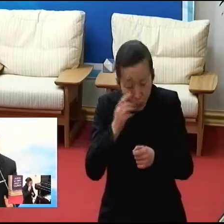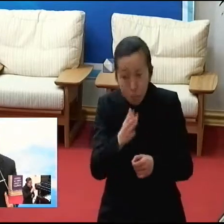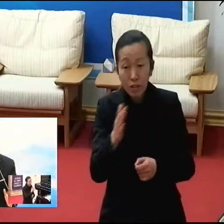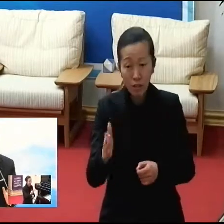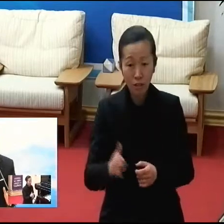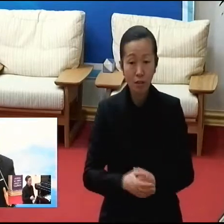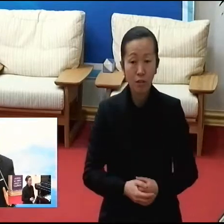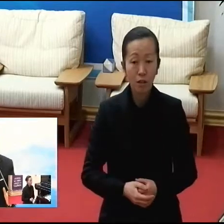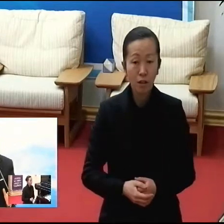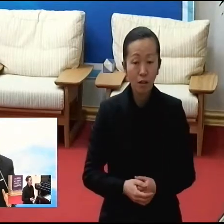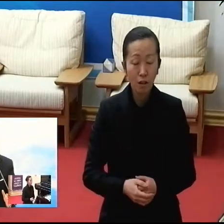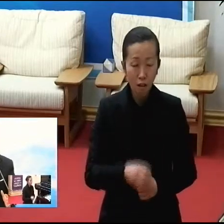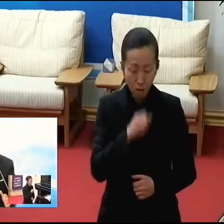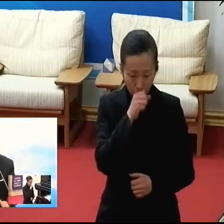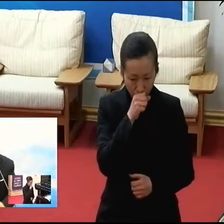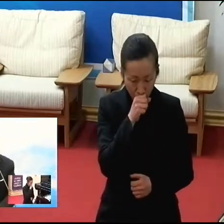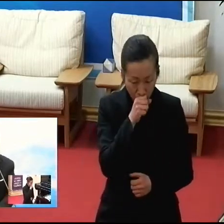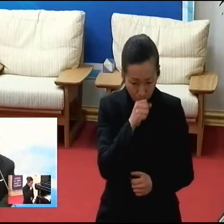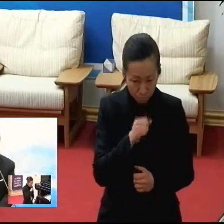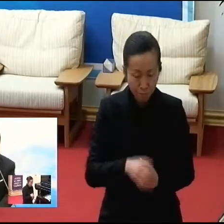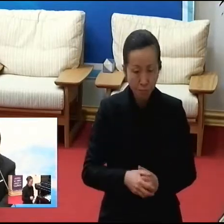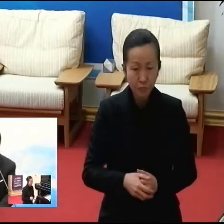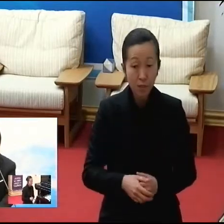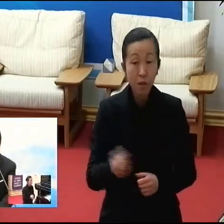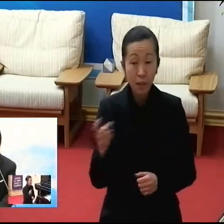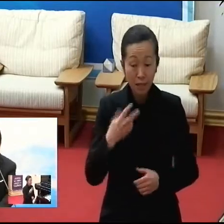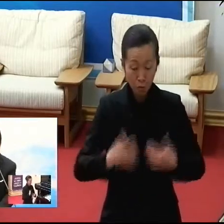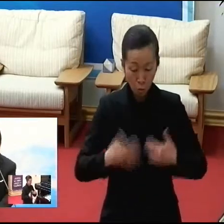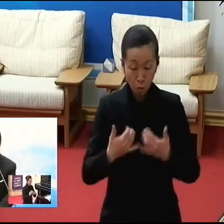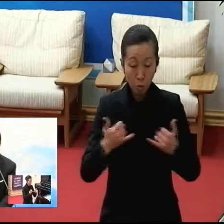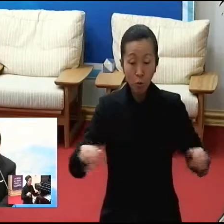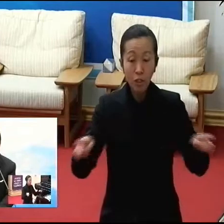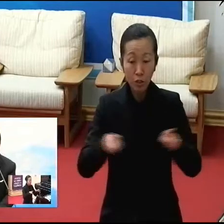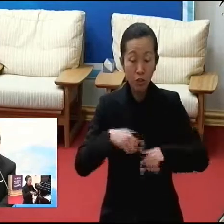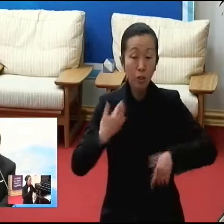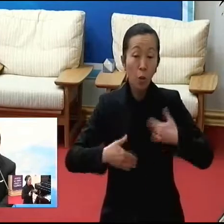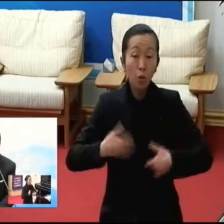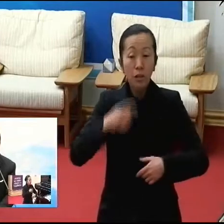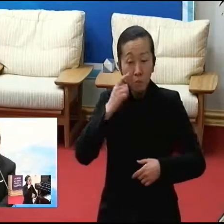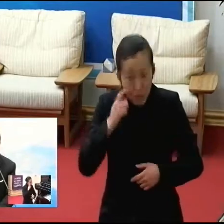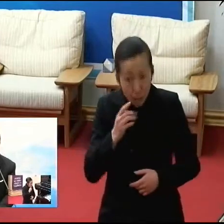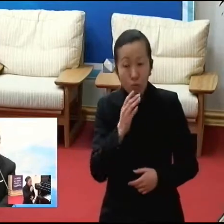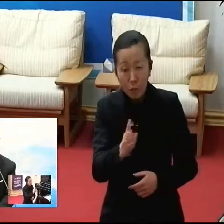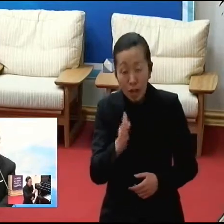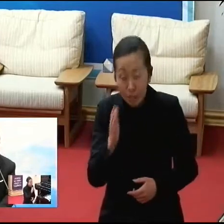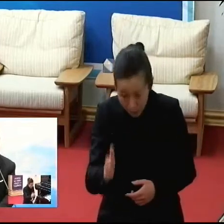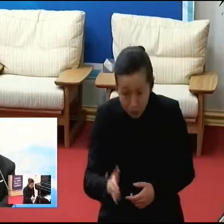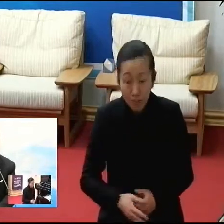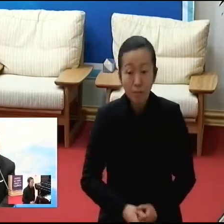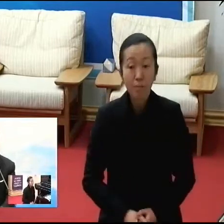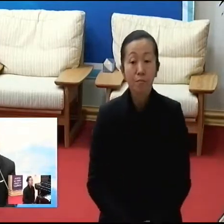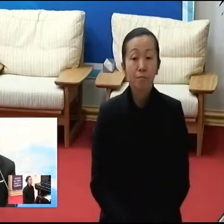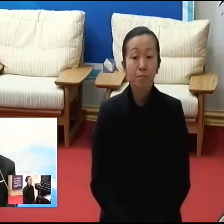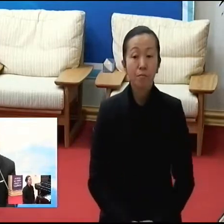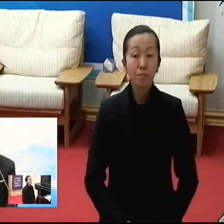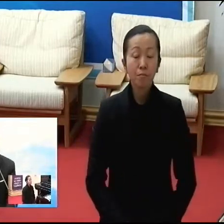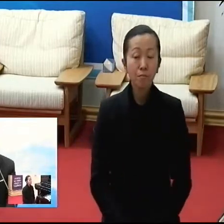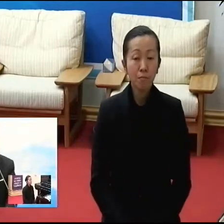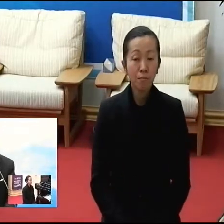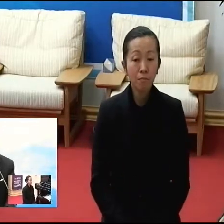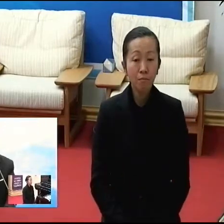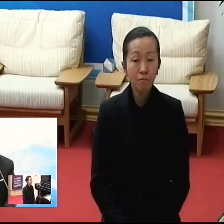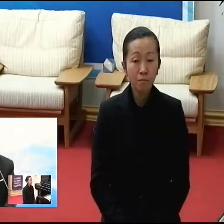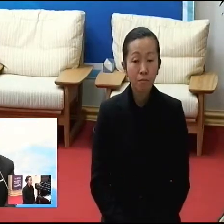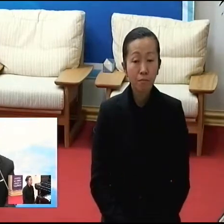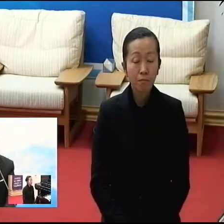さい。 즐거워하는 자들과 함께 한번 즐거워해 보시기 바랍니다. また喜ぶ者と一緒に喜んでみてください。 그리고 될